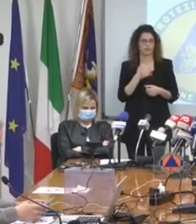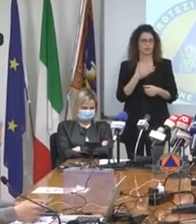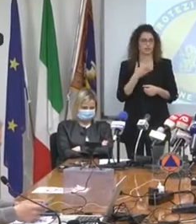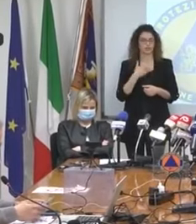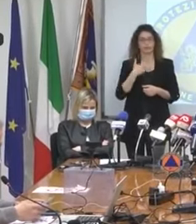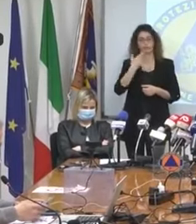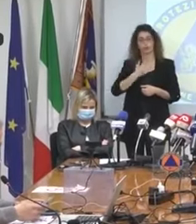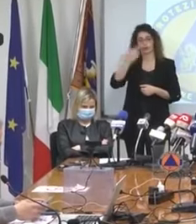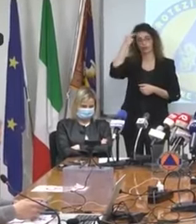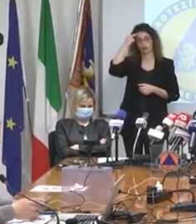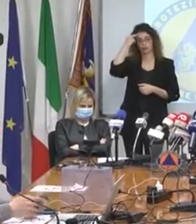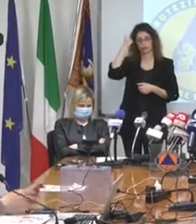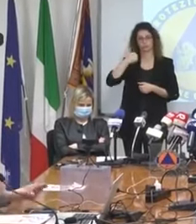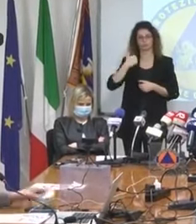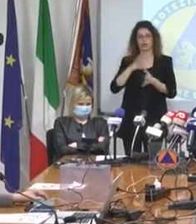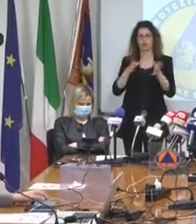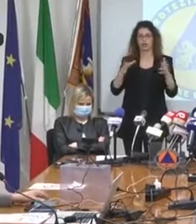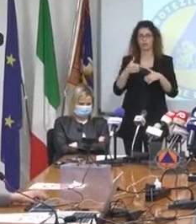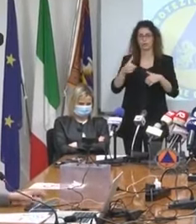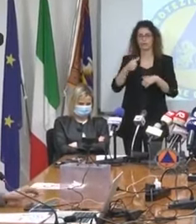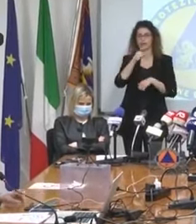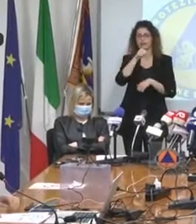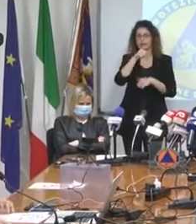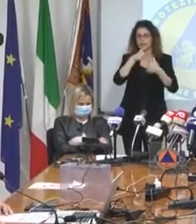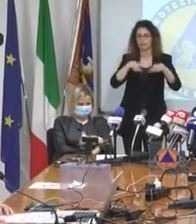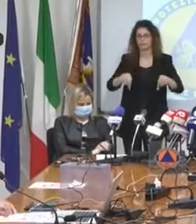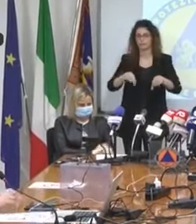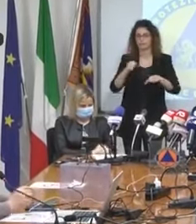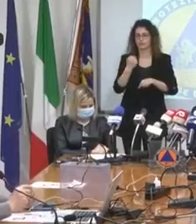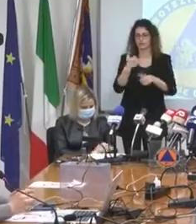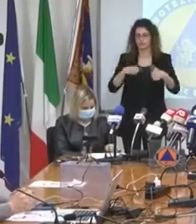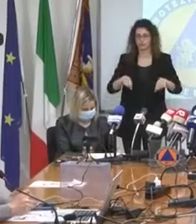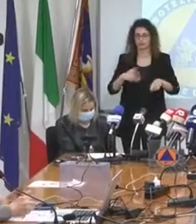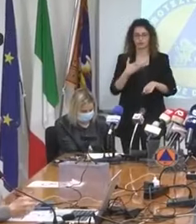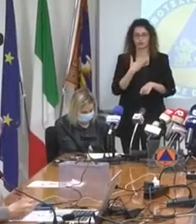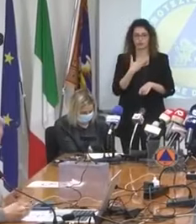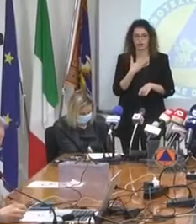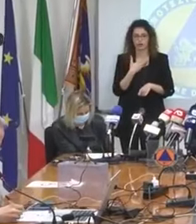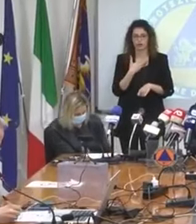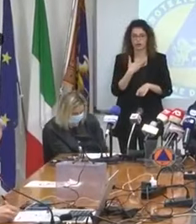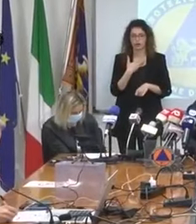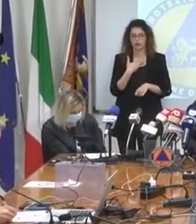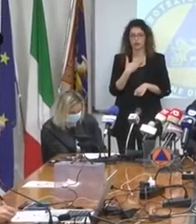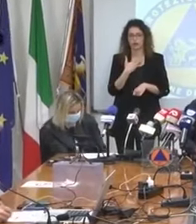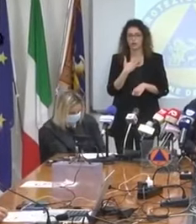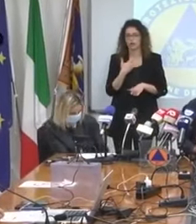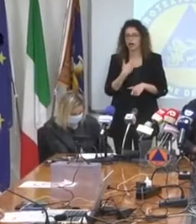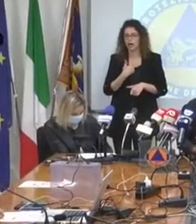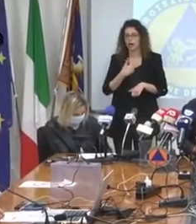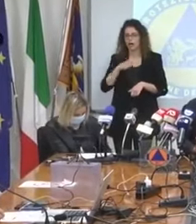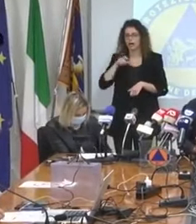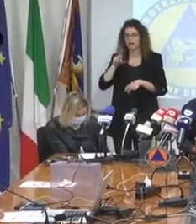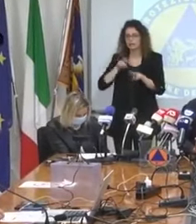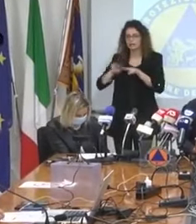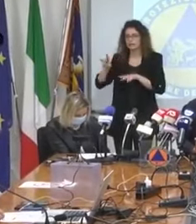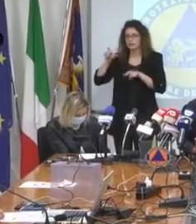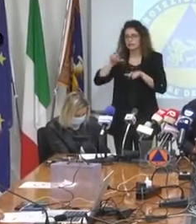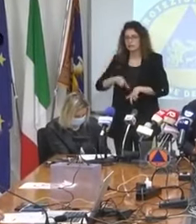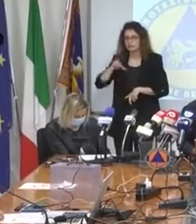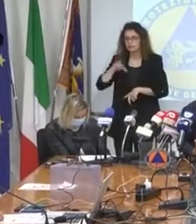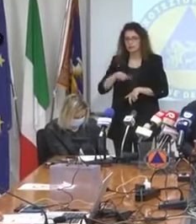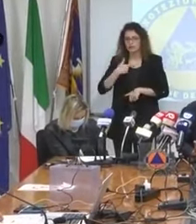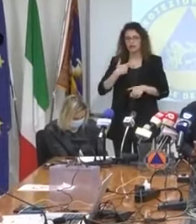vorrei ricordare anche categorie essenziali, cioè noi ci siamo ritrovati a un certo punto che avevamo un obbligo nazionale di fare